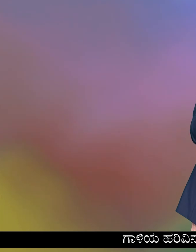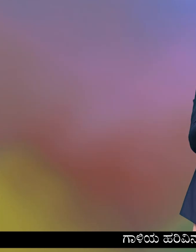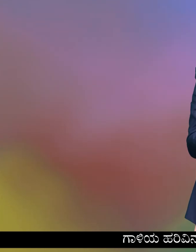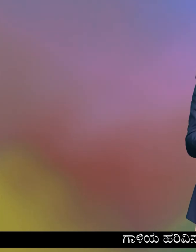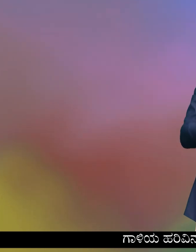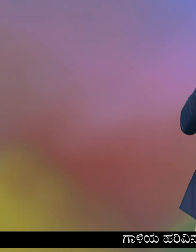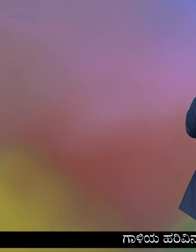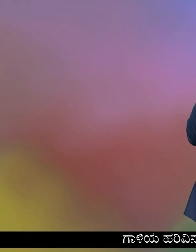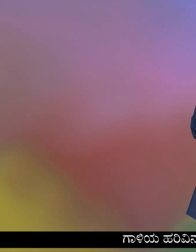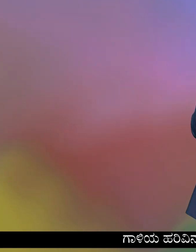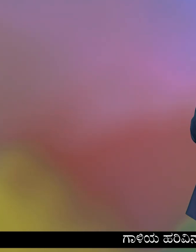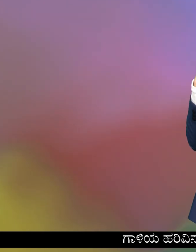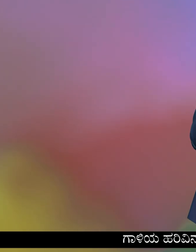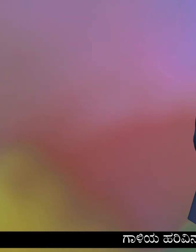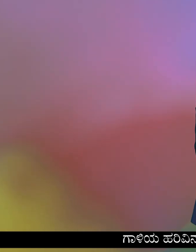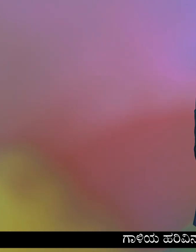ನಿಮಗೆ ತಿಳಿದಿದೆ.